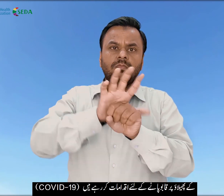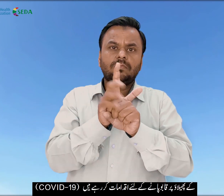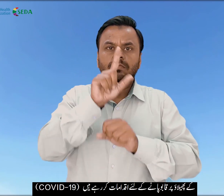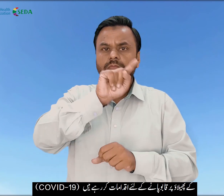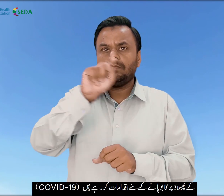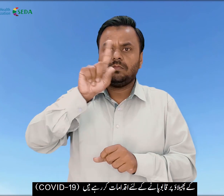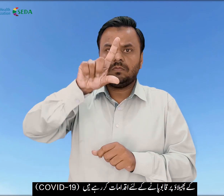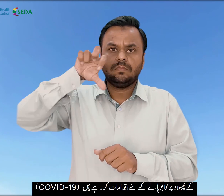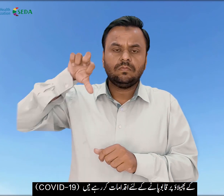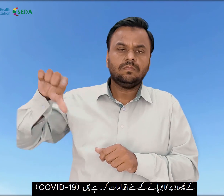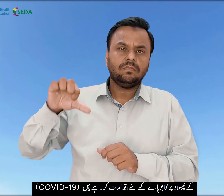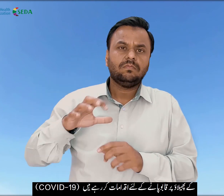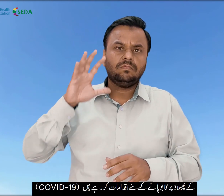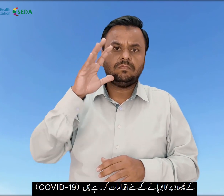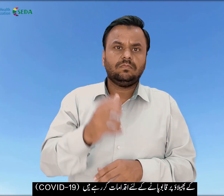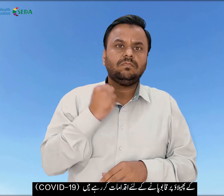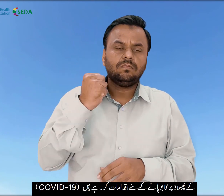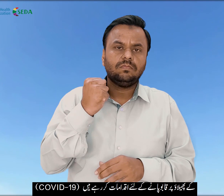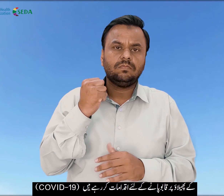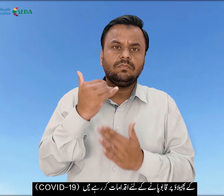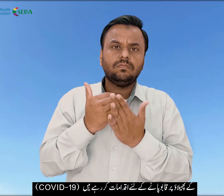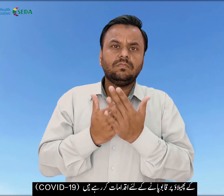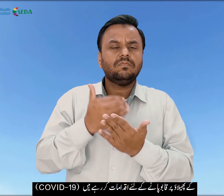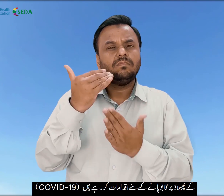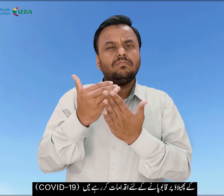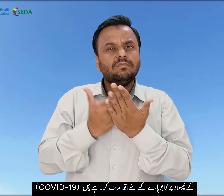پر قابو پانے کے لیے اقدامات کر رہے ہیں۔